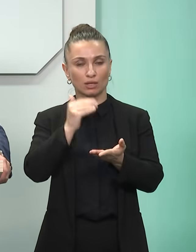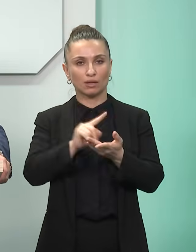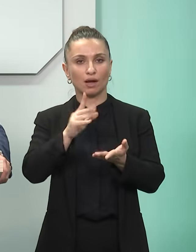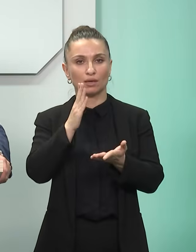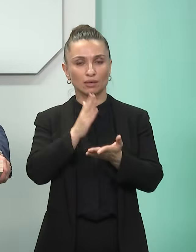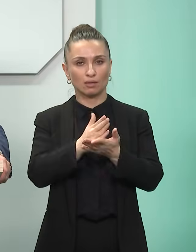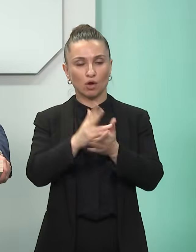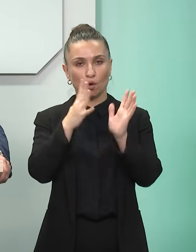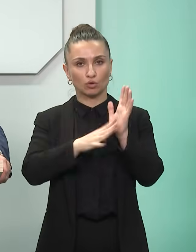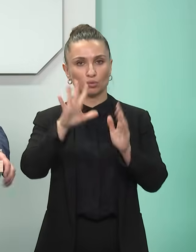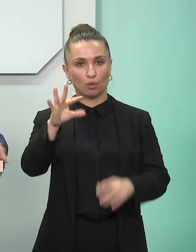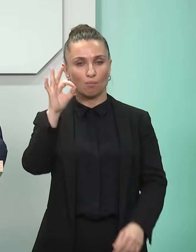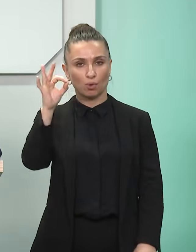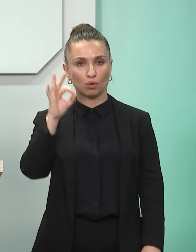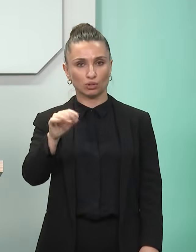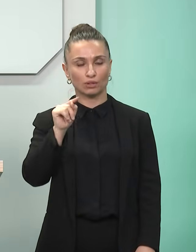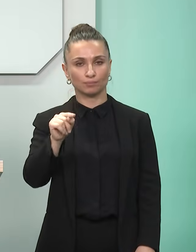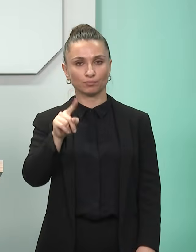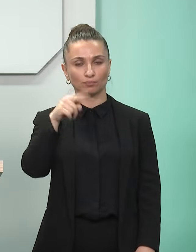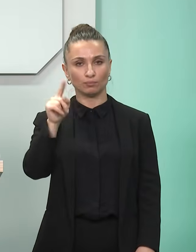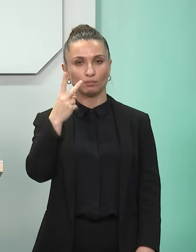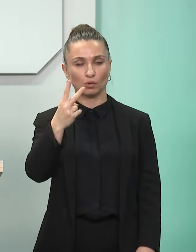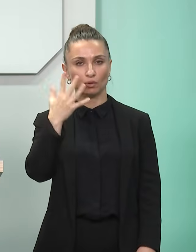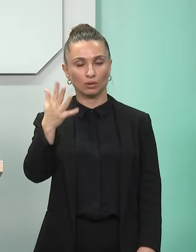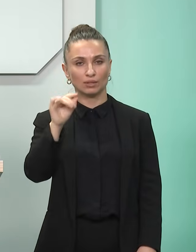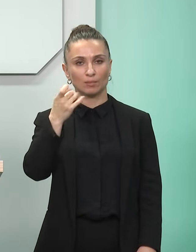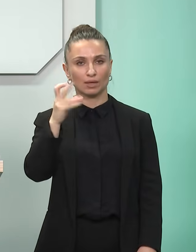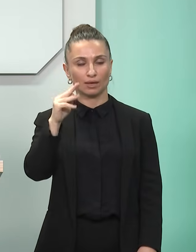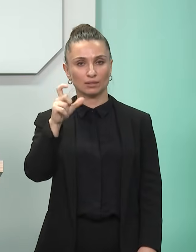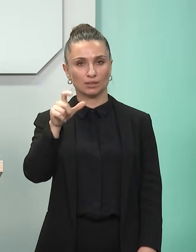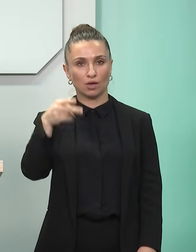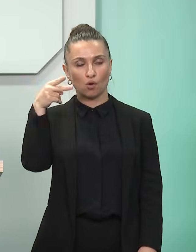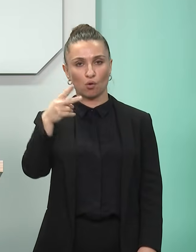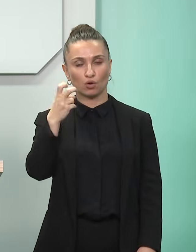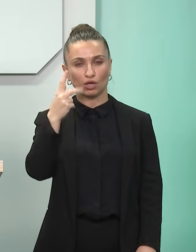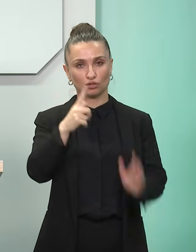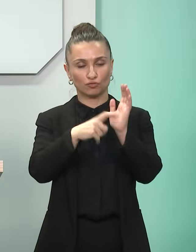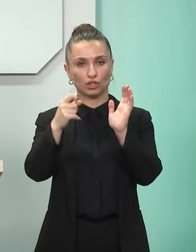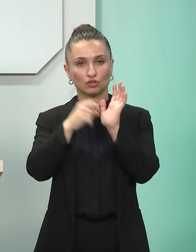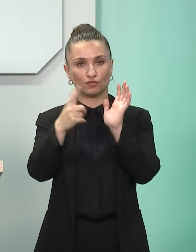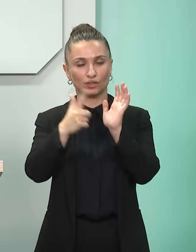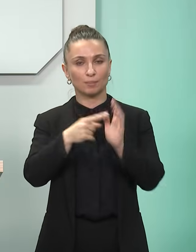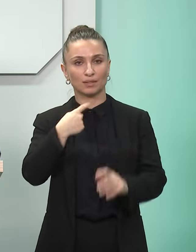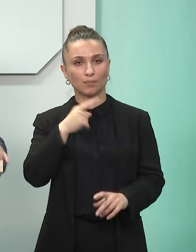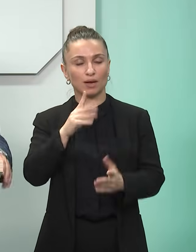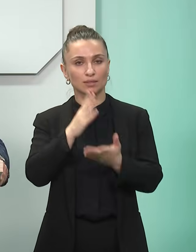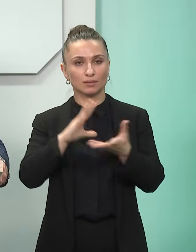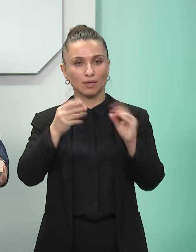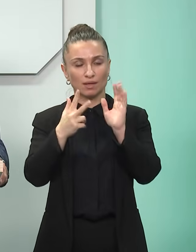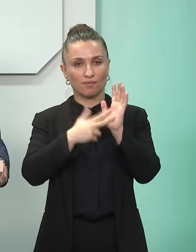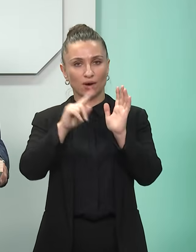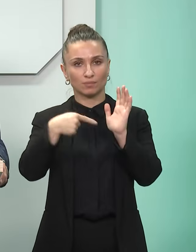რაც გახლავთ 95%. ნომერი 25 თამარ კეკენაძე 2717 ხმა, რაც გახლავთ